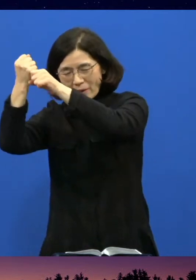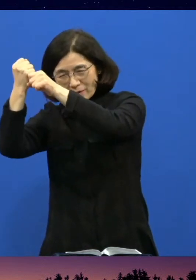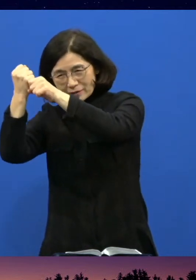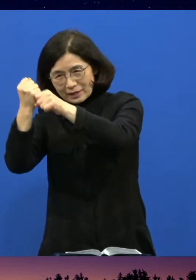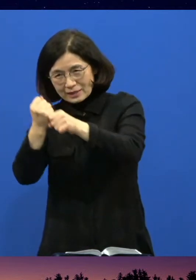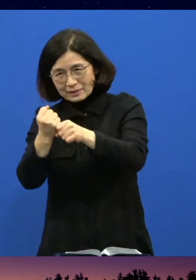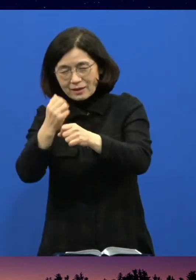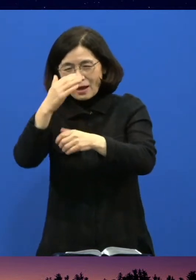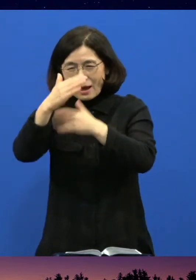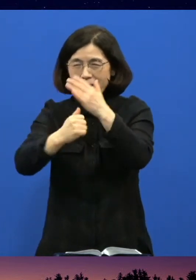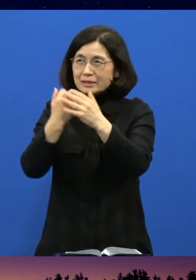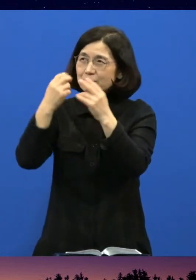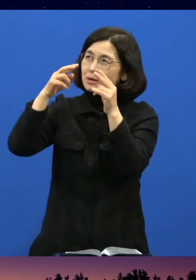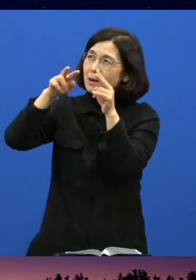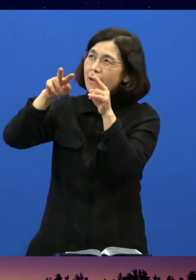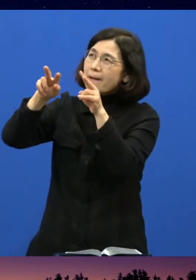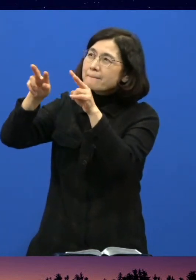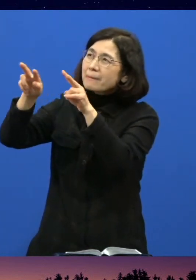하나님만을 응시하는